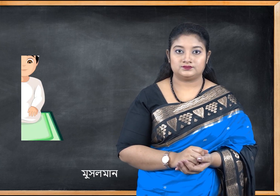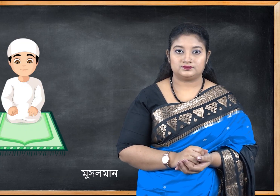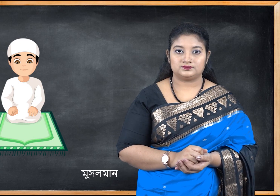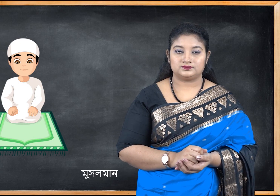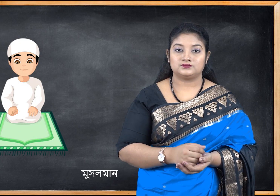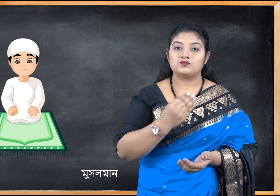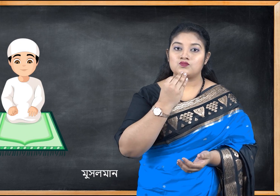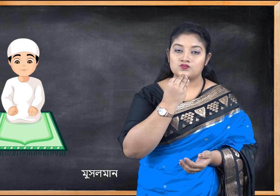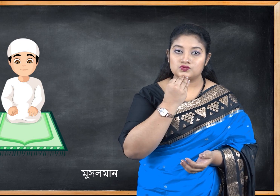মুসলমান,